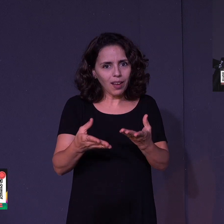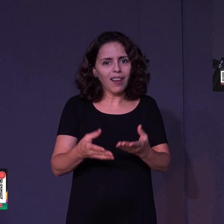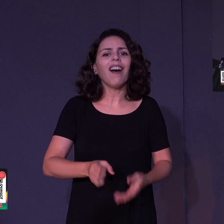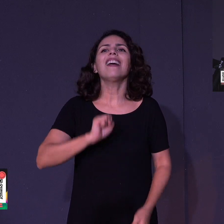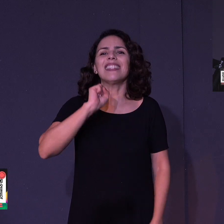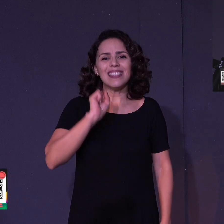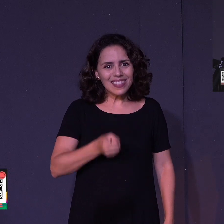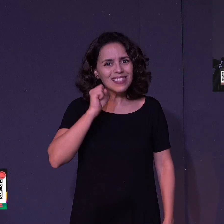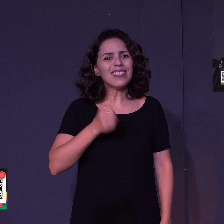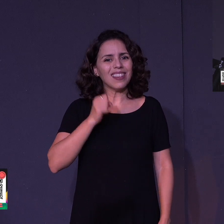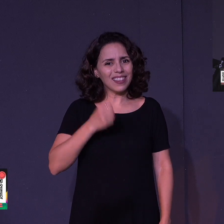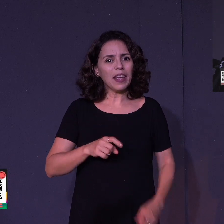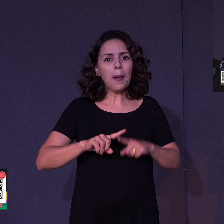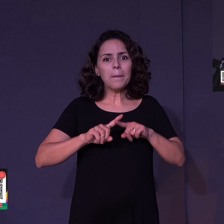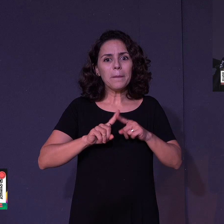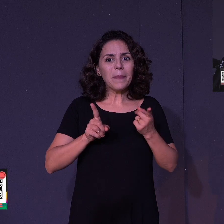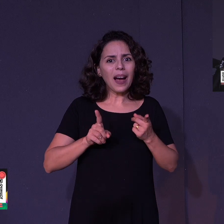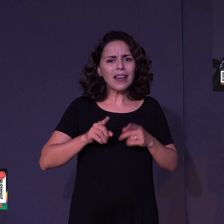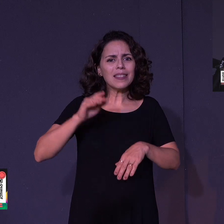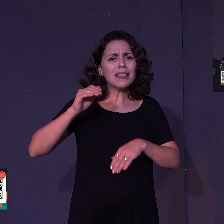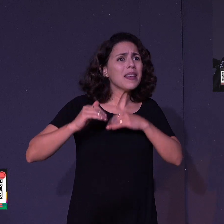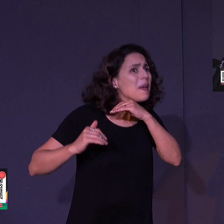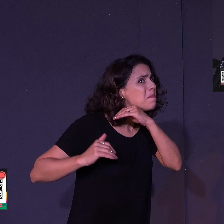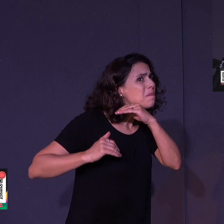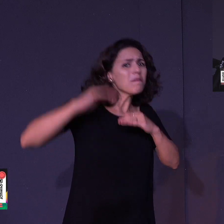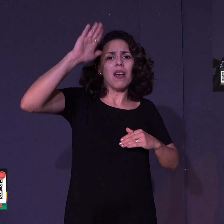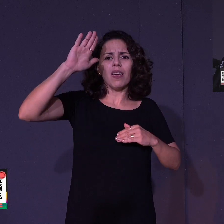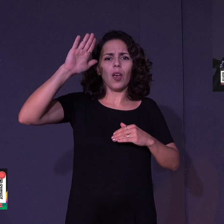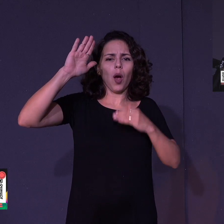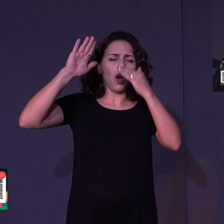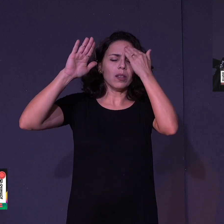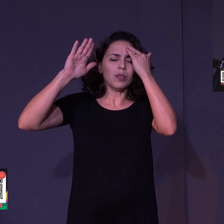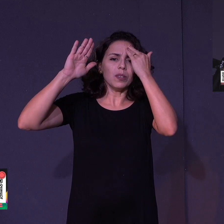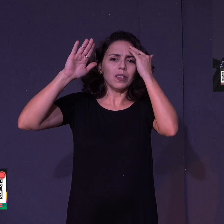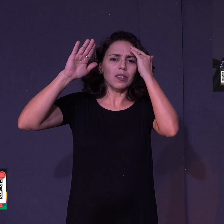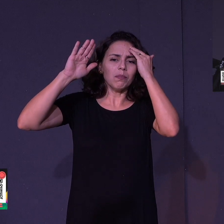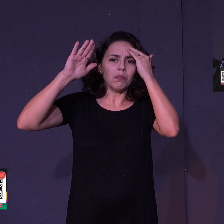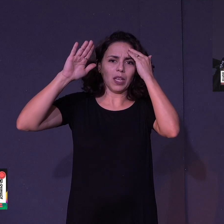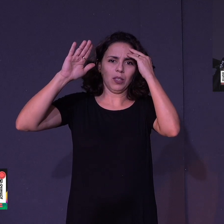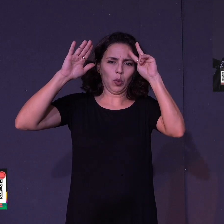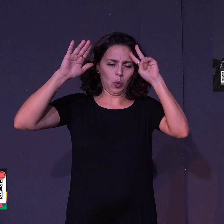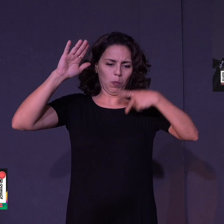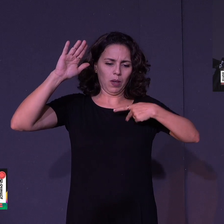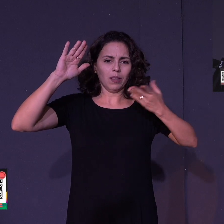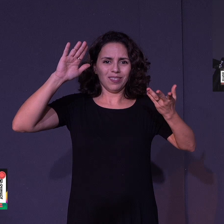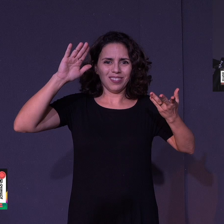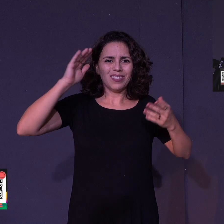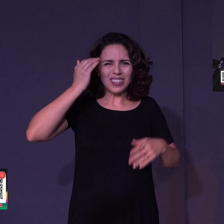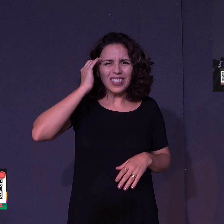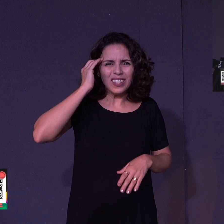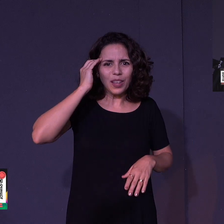todo entendimento. Aplicando uma definição teológica, saindo do âmbito racional e ficando tão somente